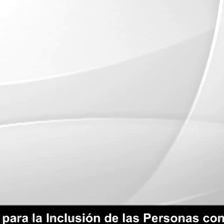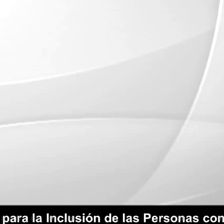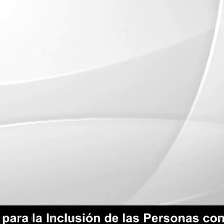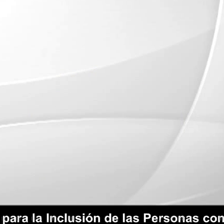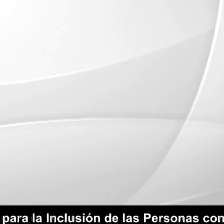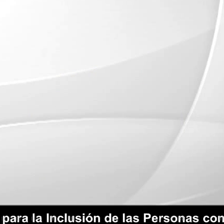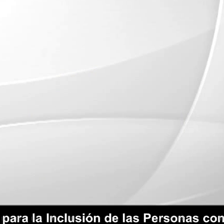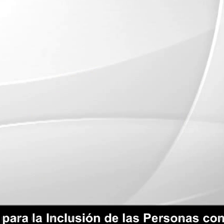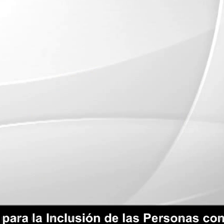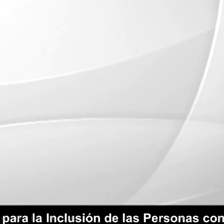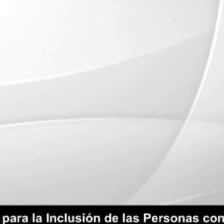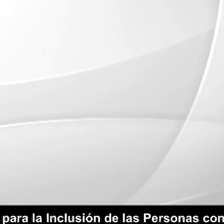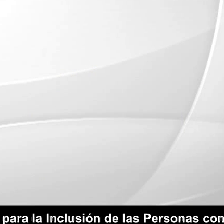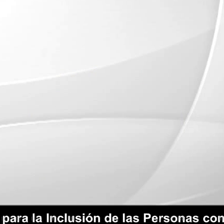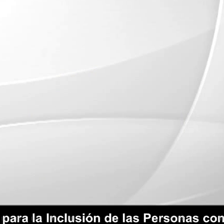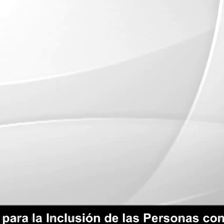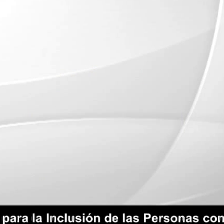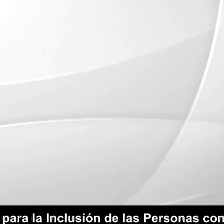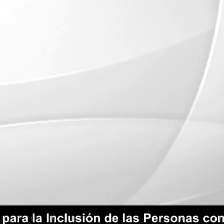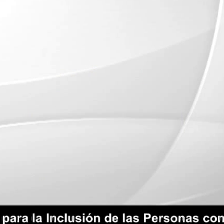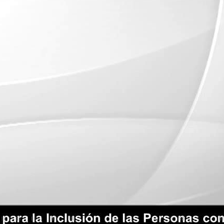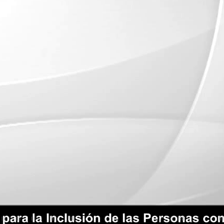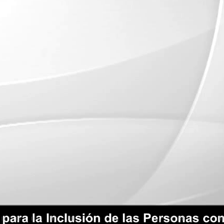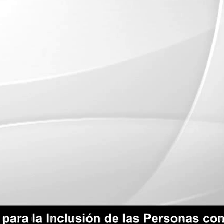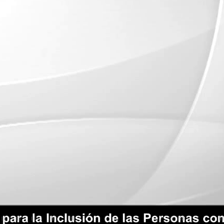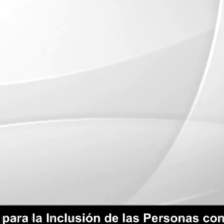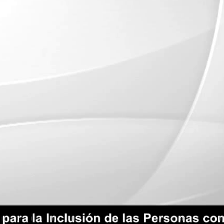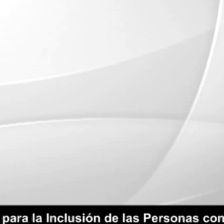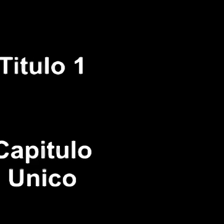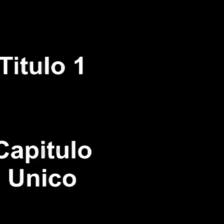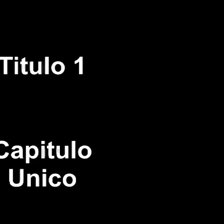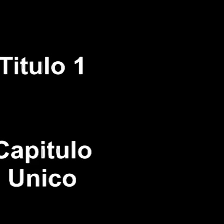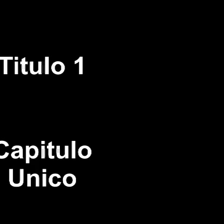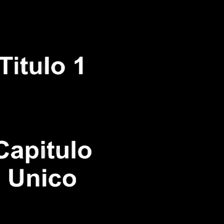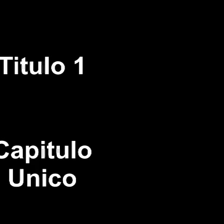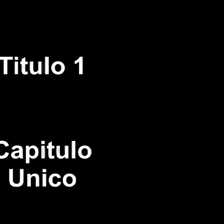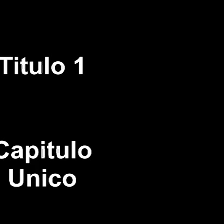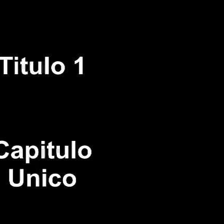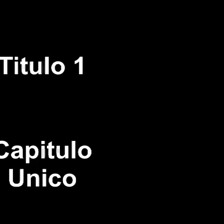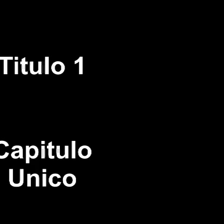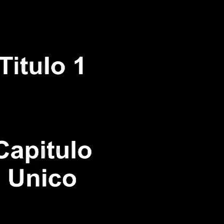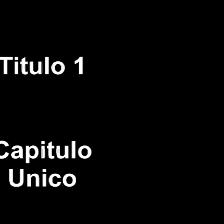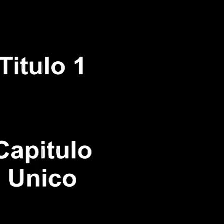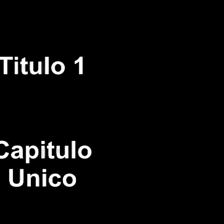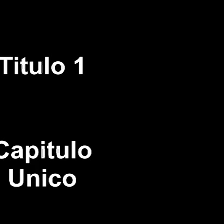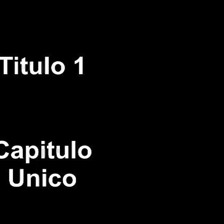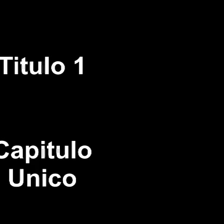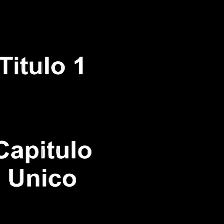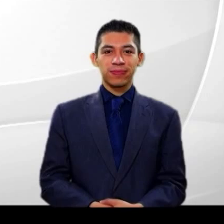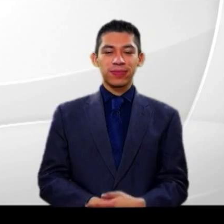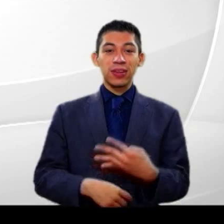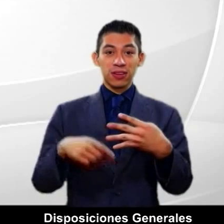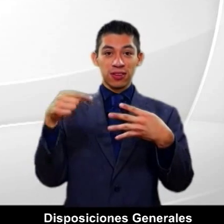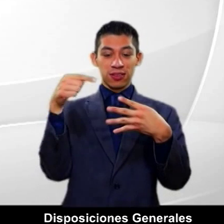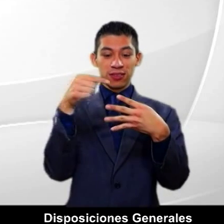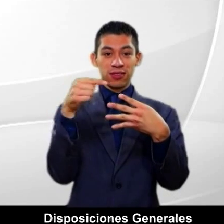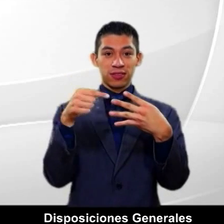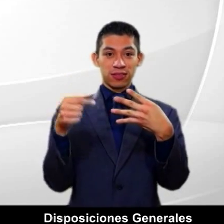General para la Inclusión de las Personas con Discapacidad Título primero Capítulo único Disposiciones